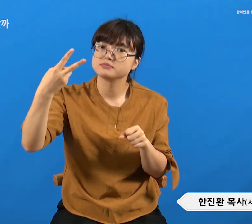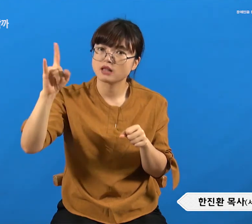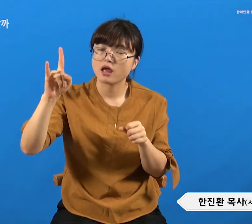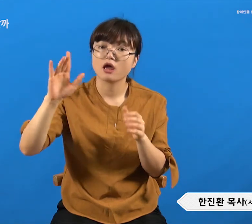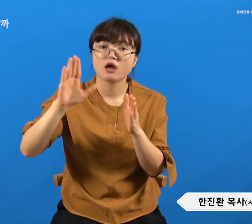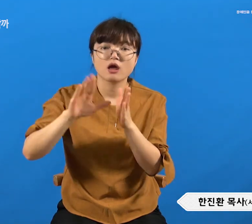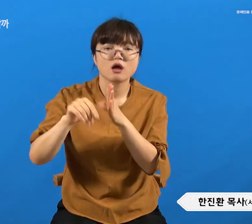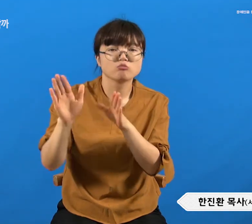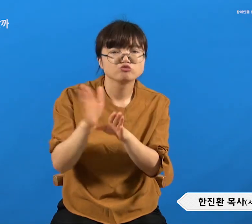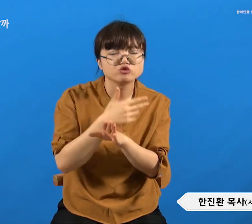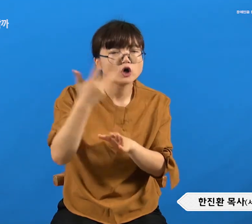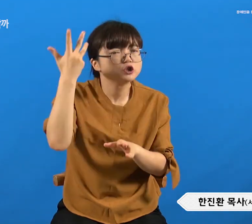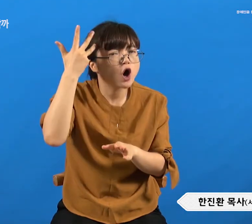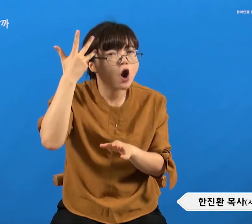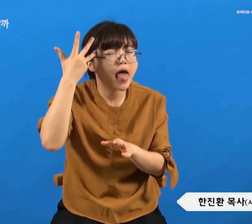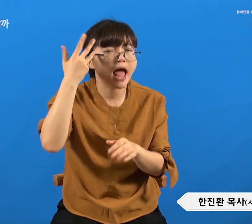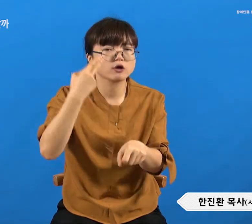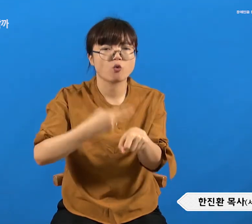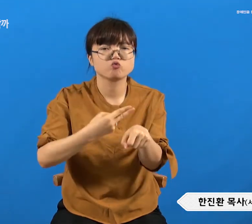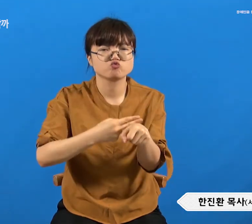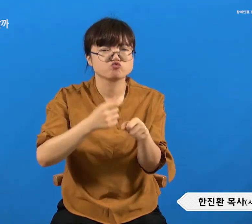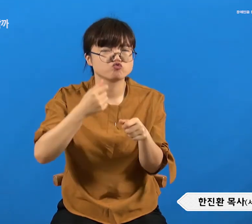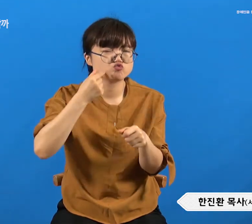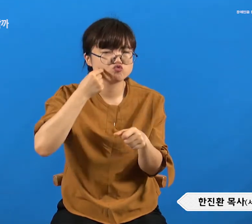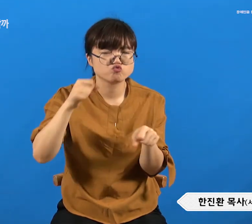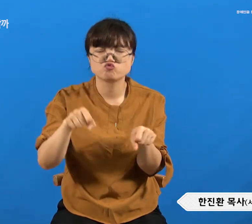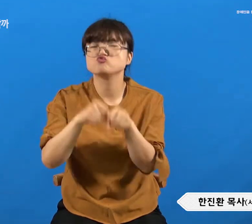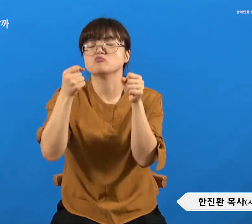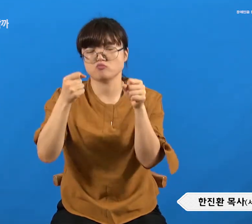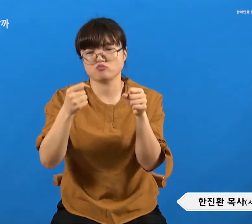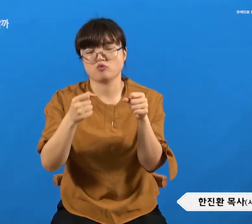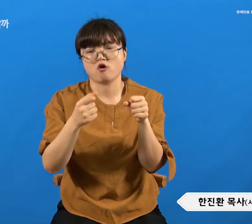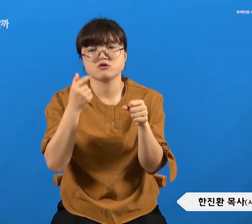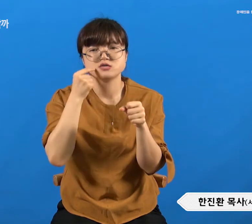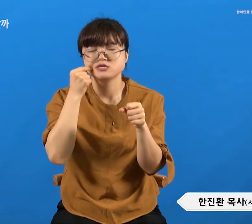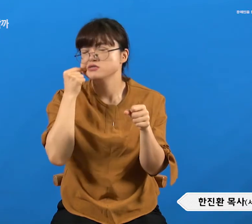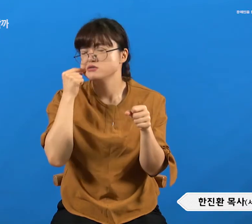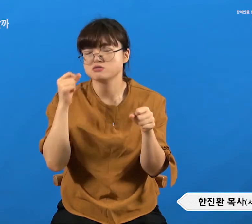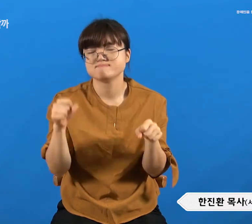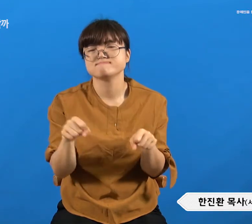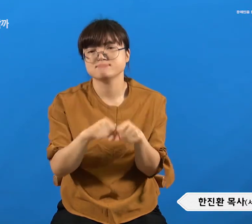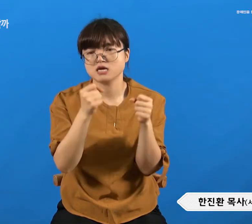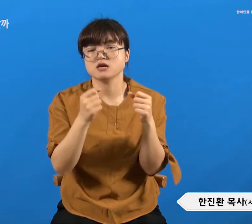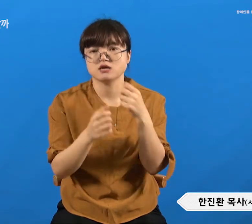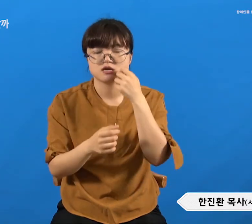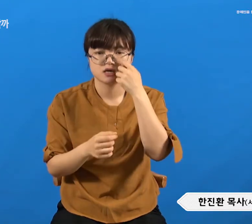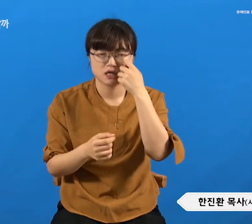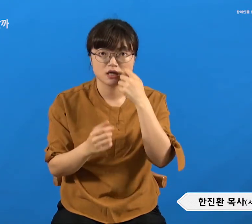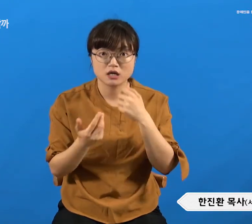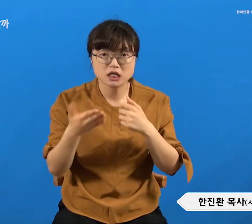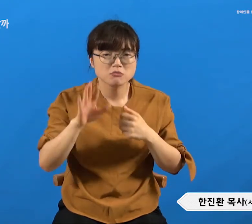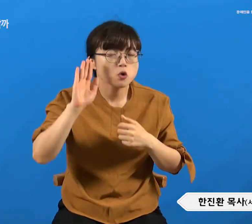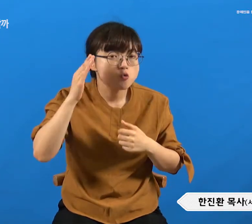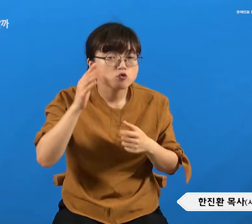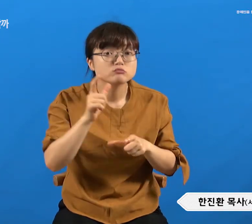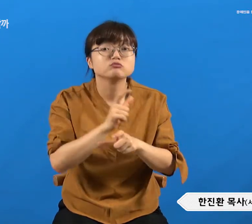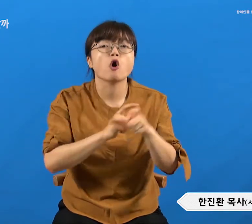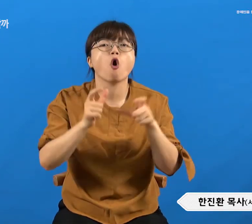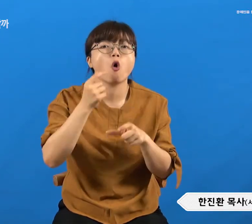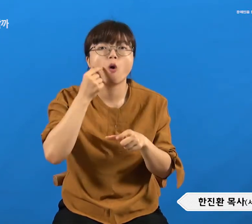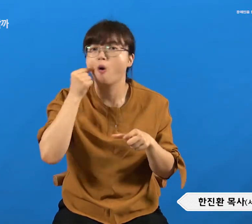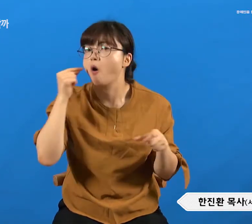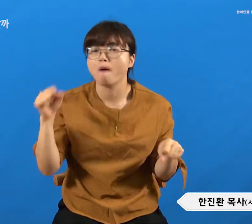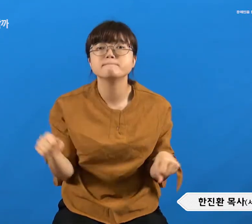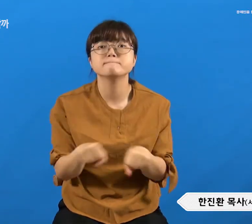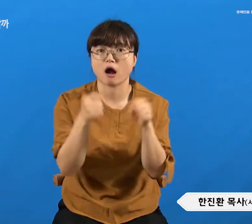철학자로서 명성이 자자했던 분이니까 그분은 이미 유명한 분이지만은, 그런데 요즘